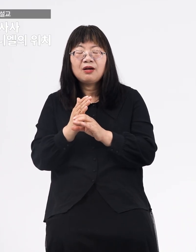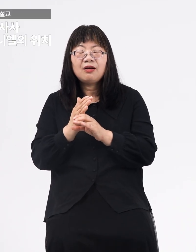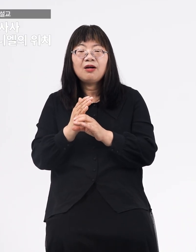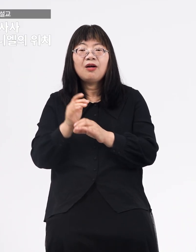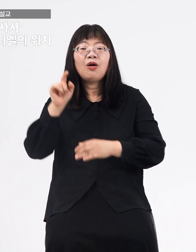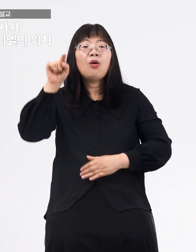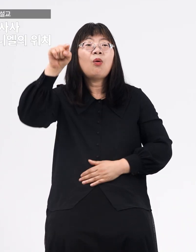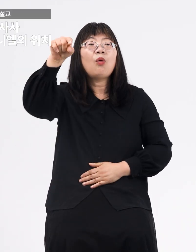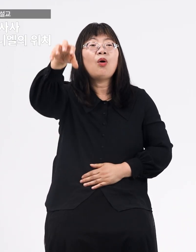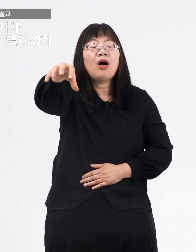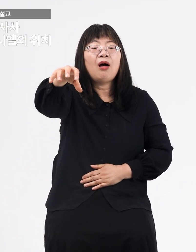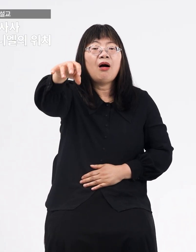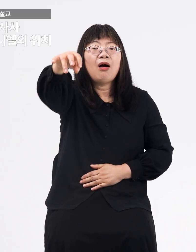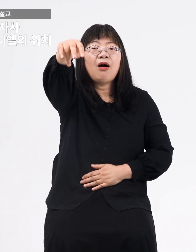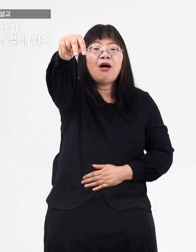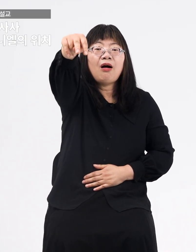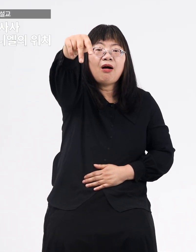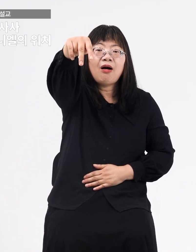저쪽에서